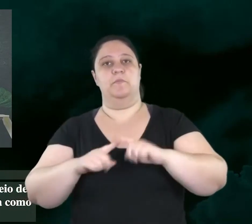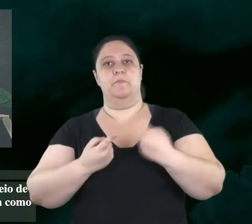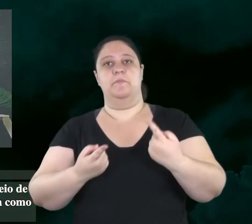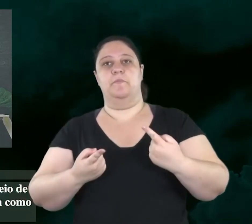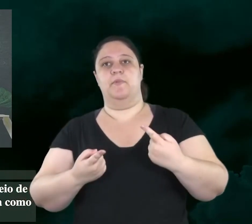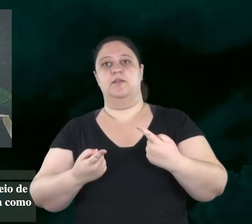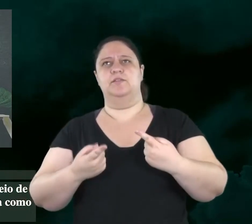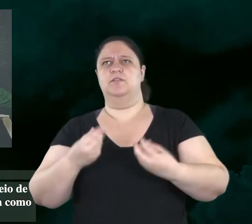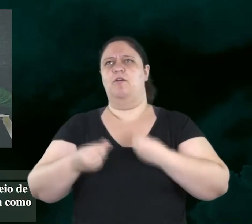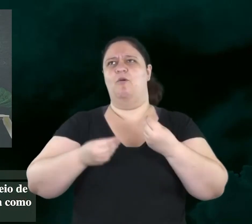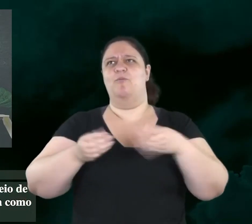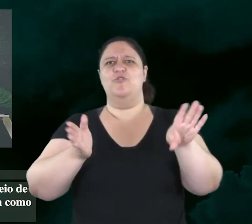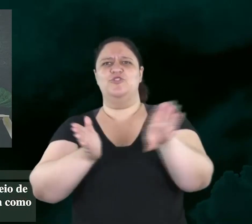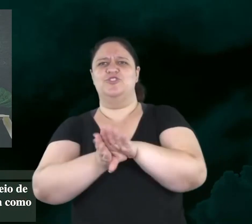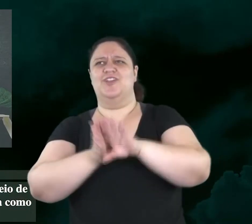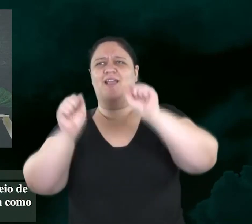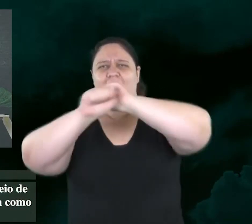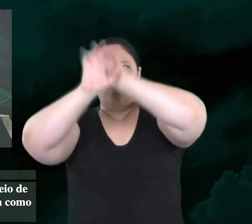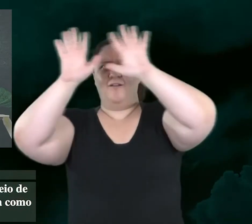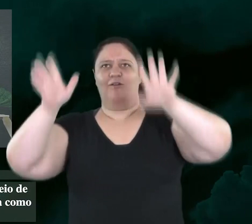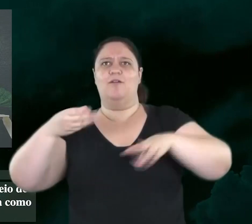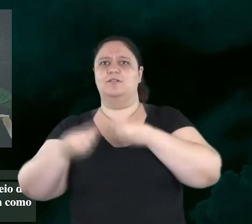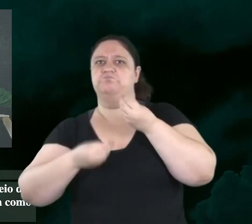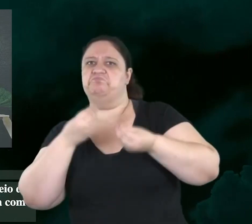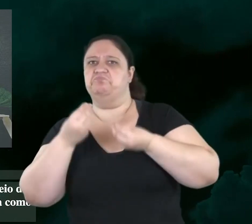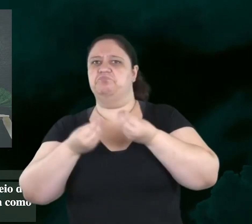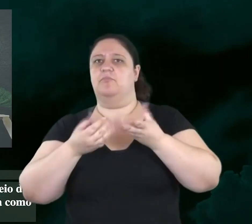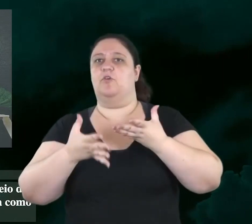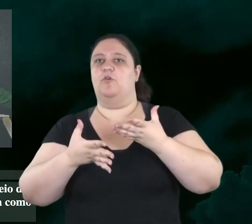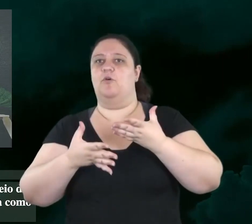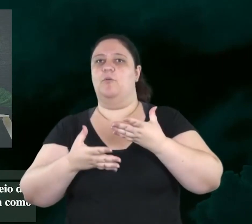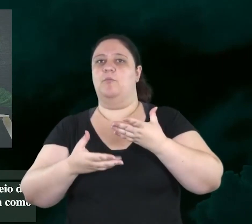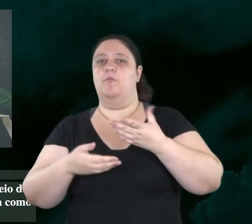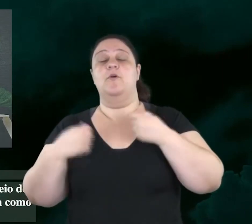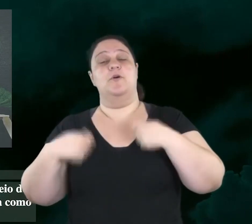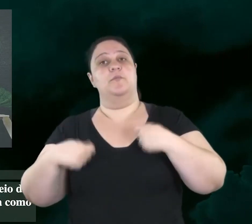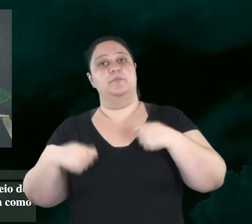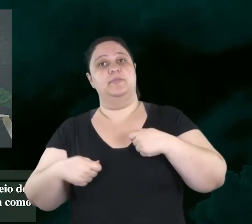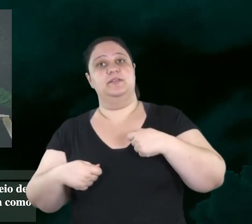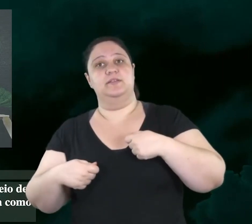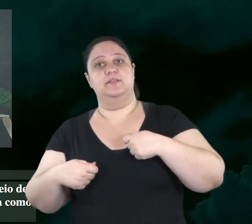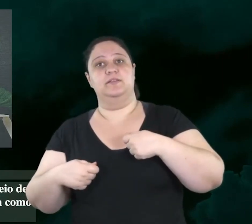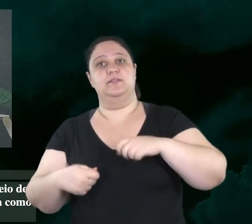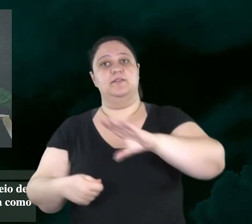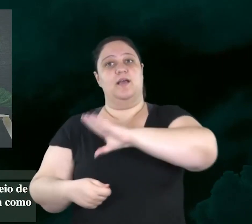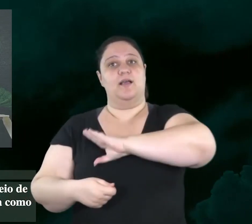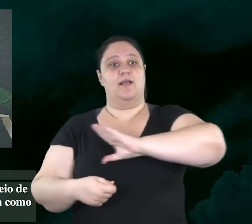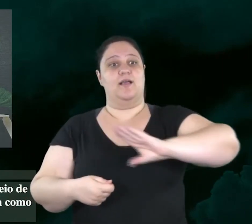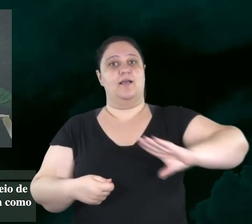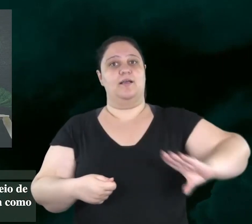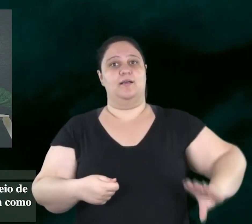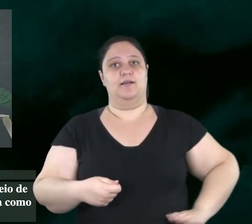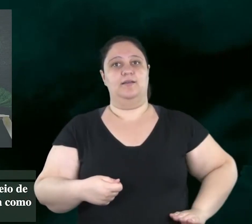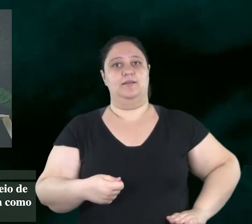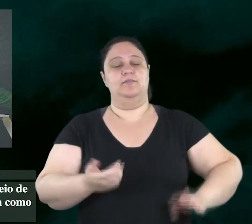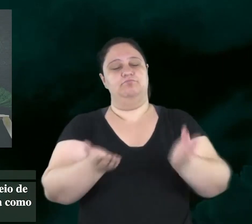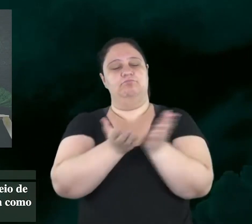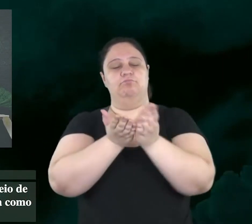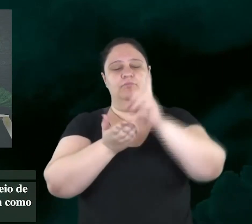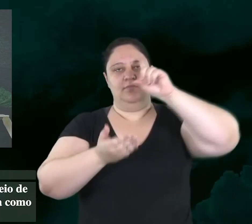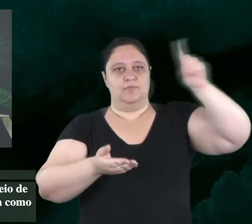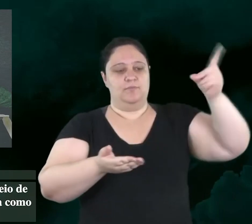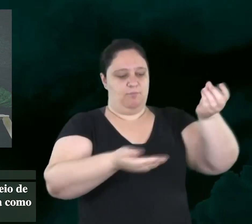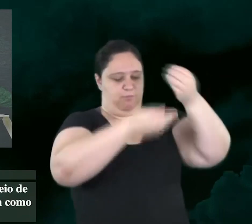glória é Cristo, essa palavra de Deus, sendo a nossa graça e a